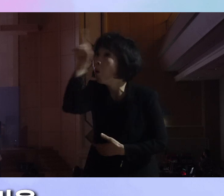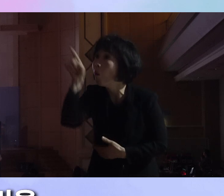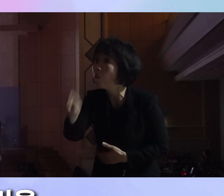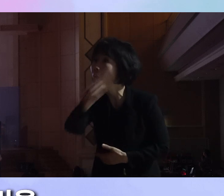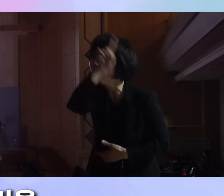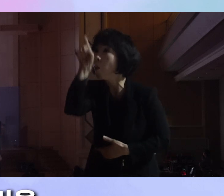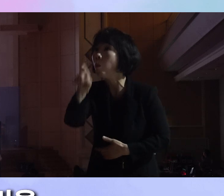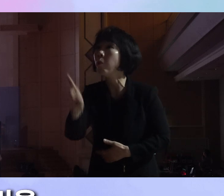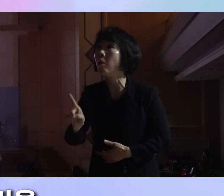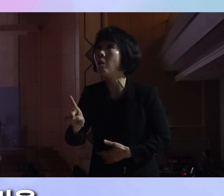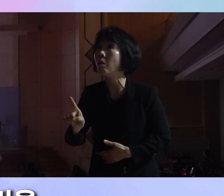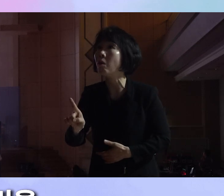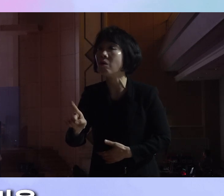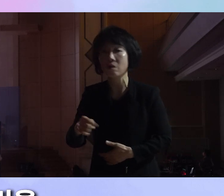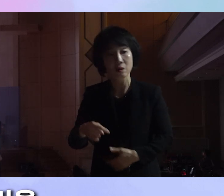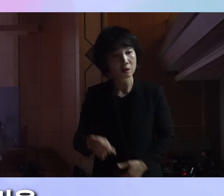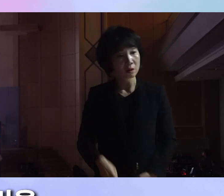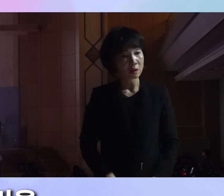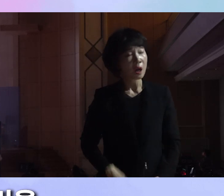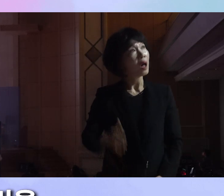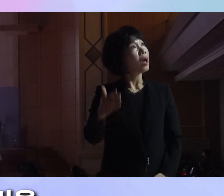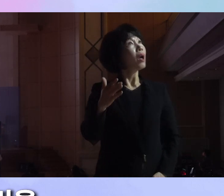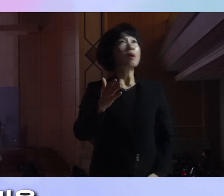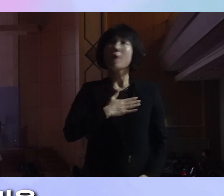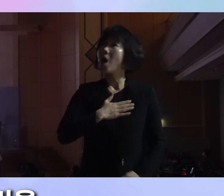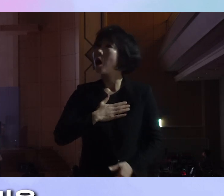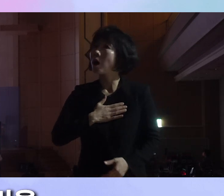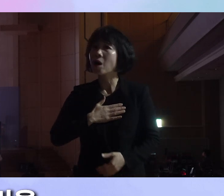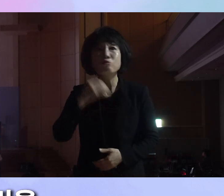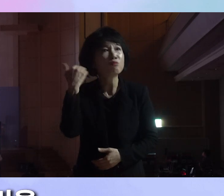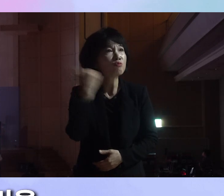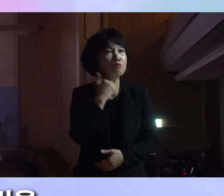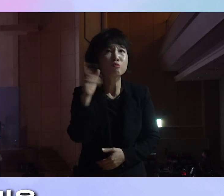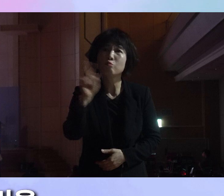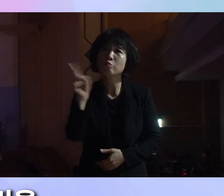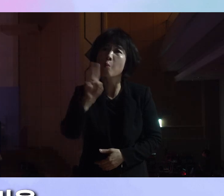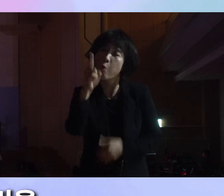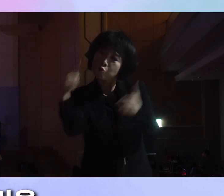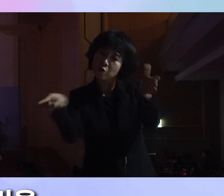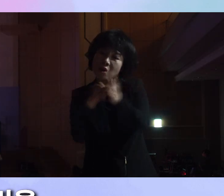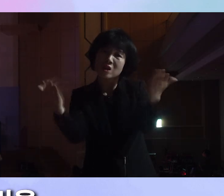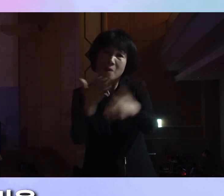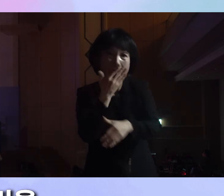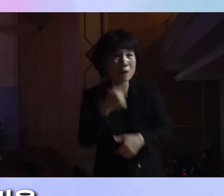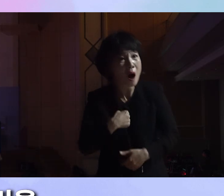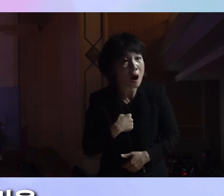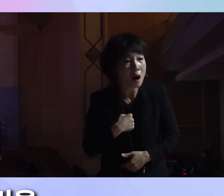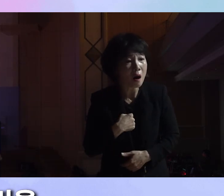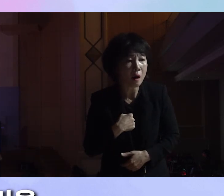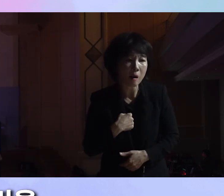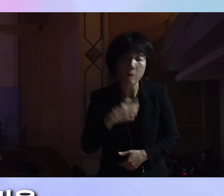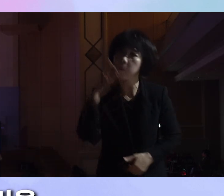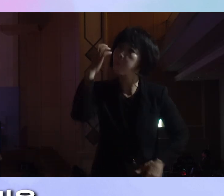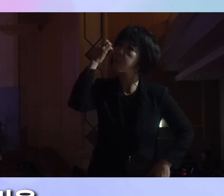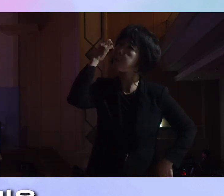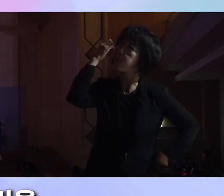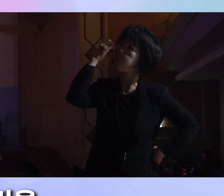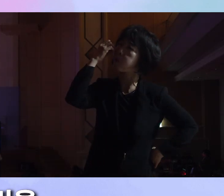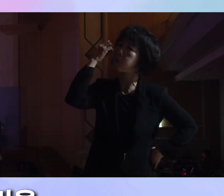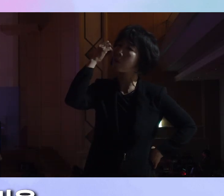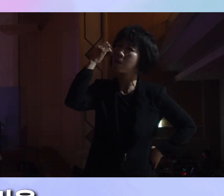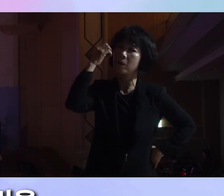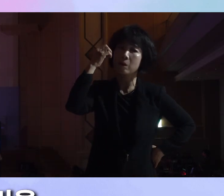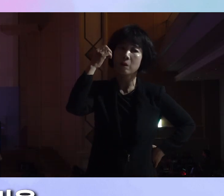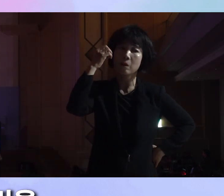어떻게? 내가 뭘 위해서 이 일을 하고 있는지 모르겠다는 거야. 물론 처음엔 돈이 급해 시작했어.